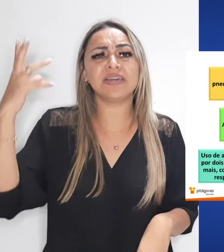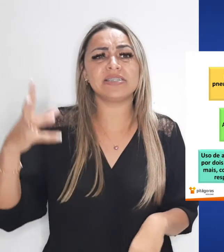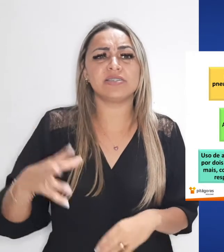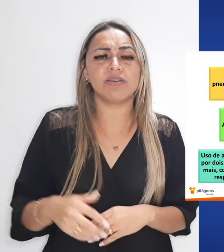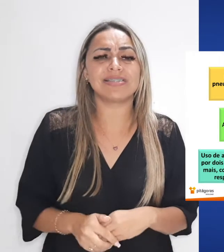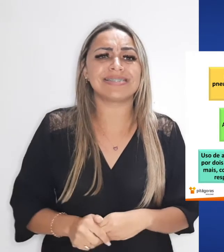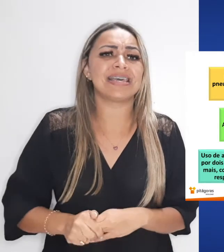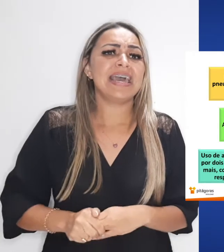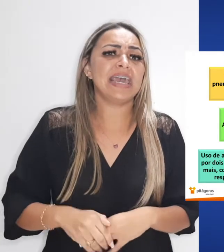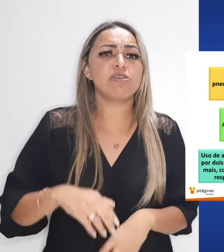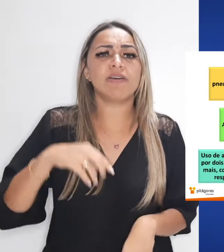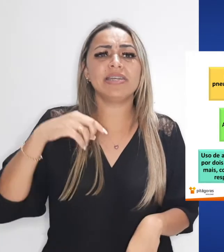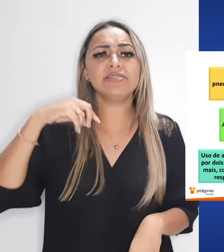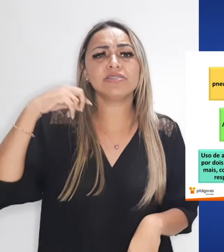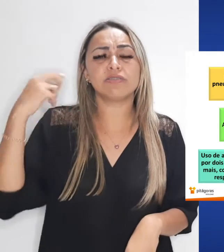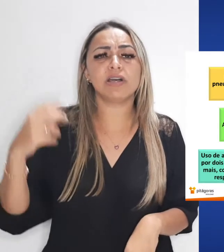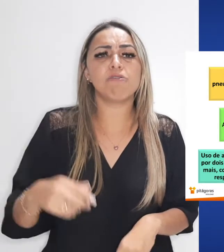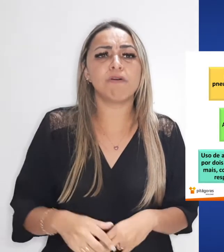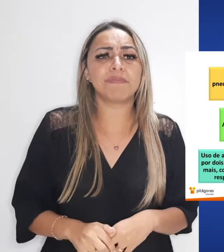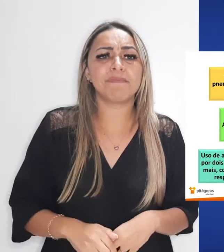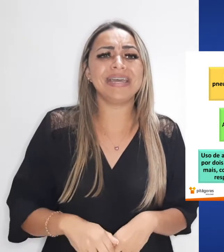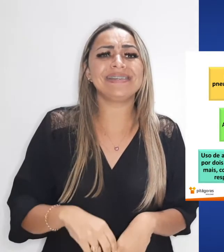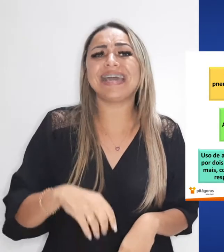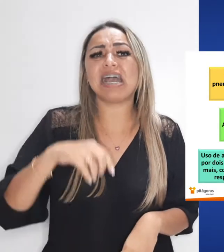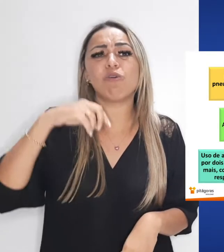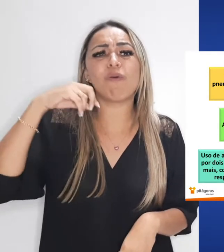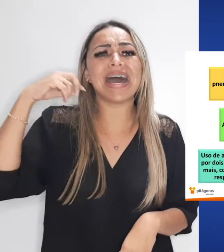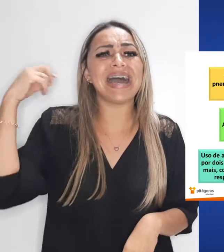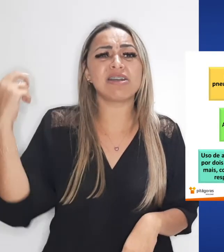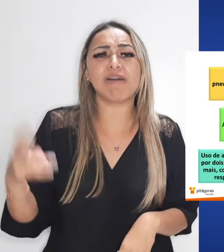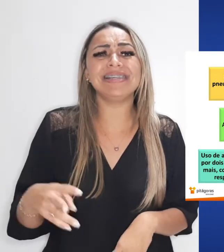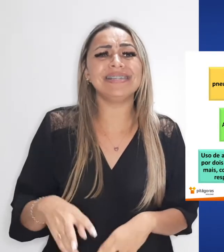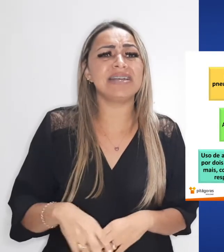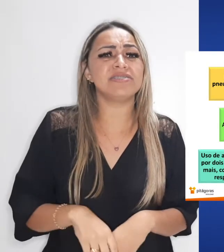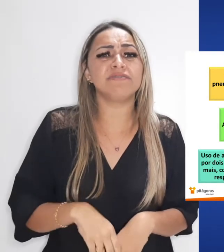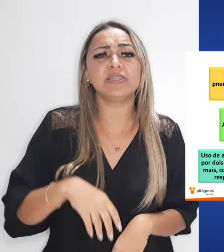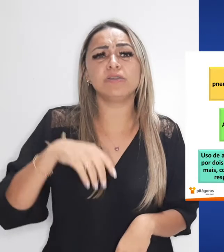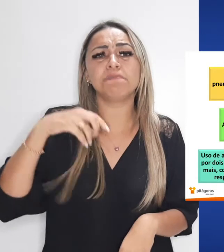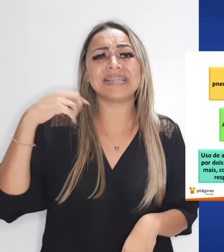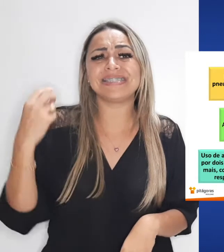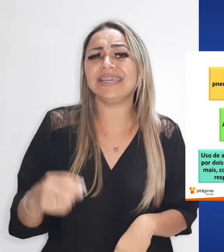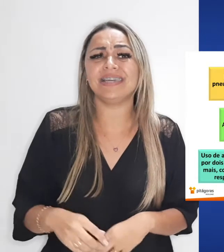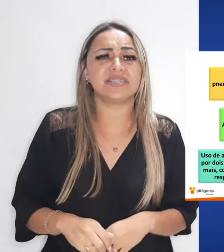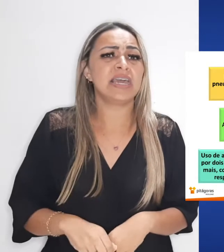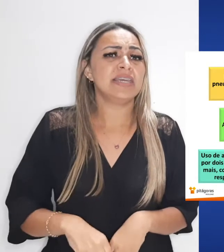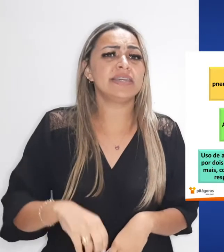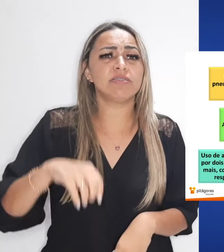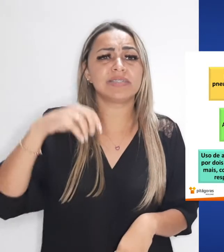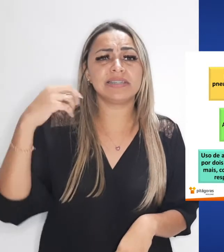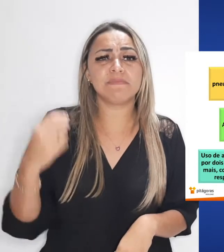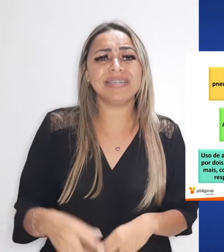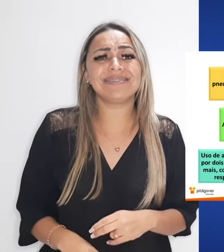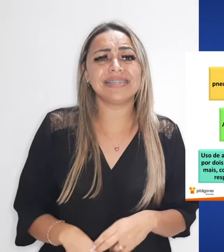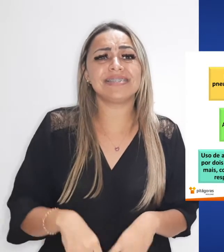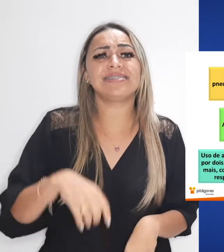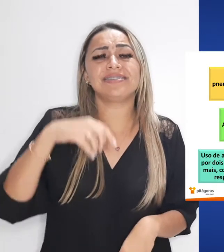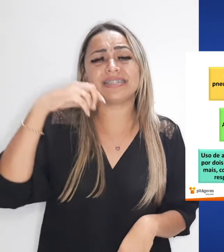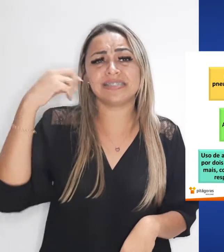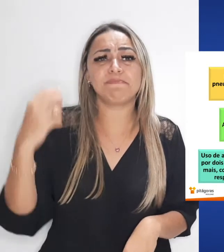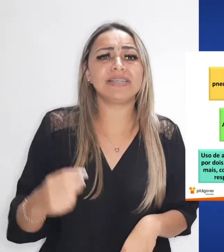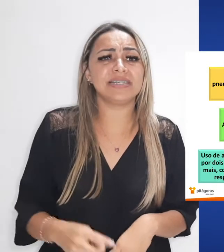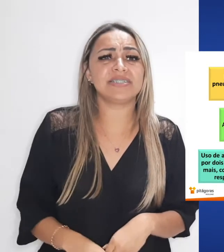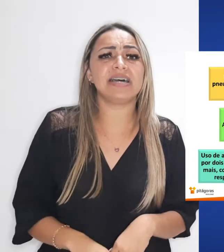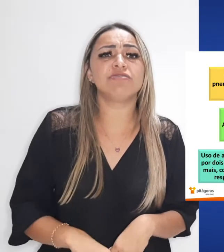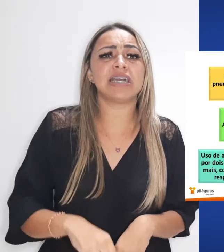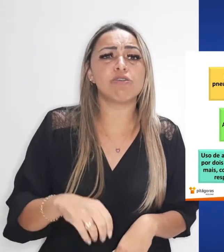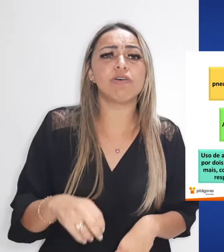patologias infecciosas, recorrentes ou não, comprometem a qualidade de vida do paciente e que o tratamento necessita